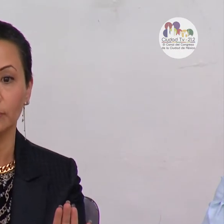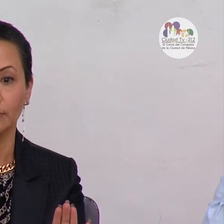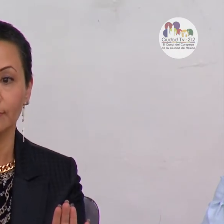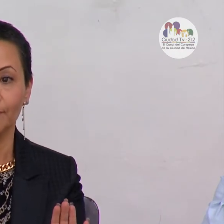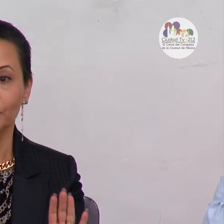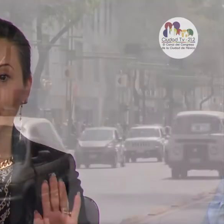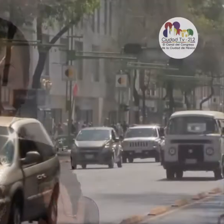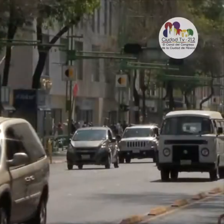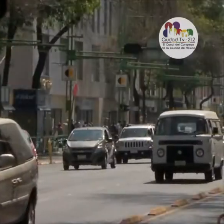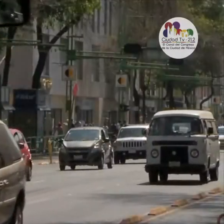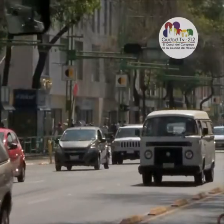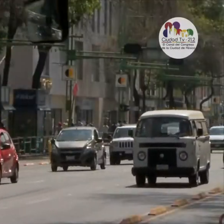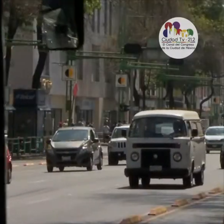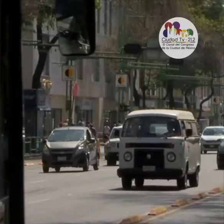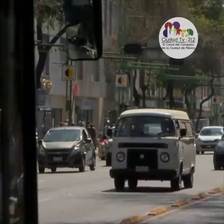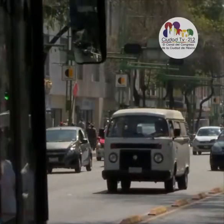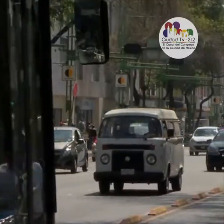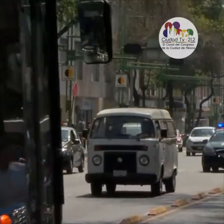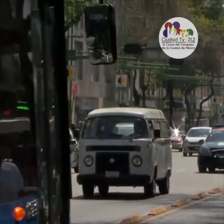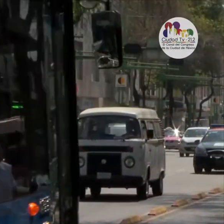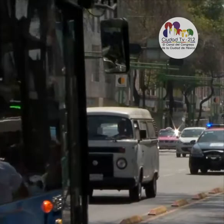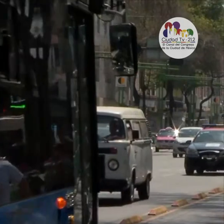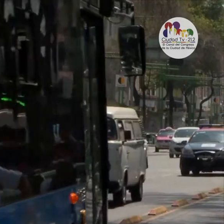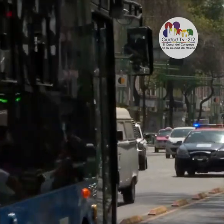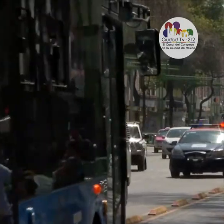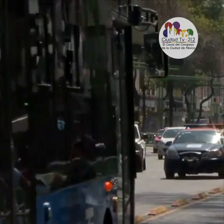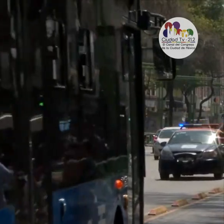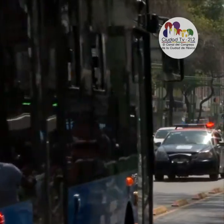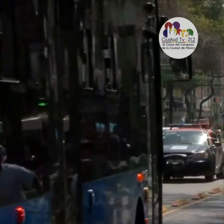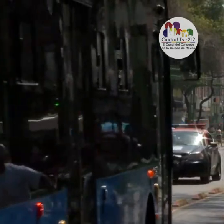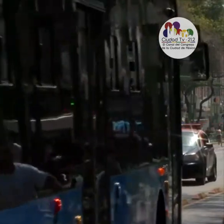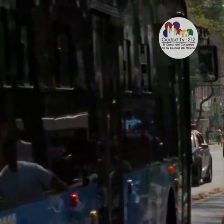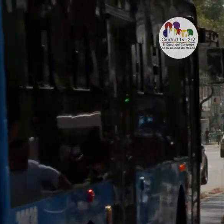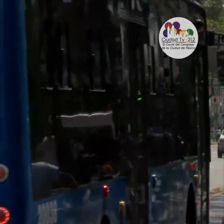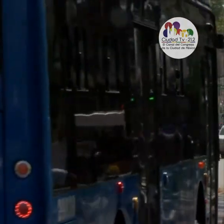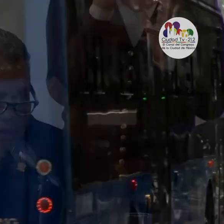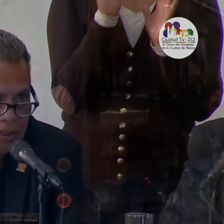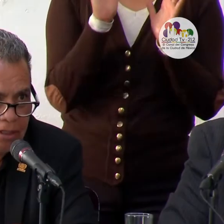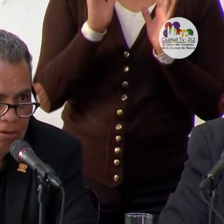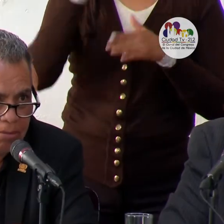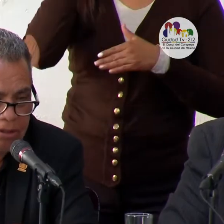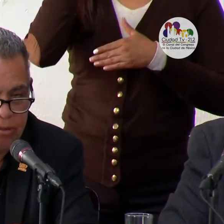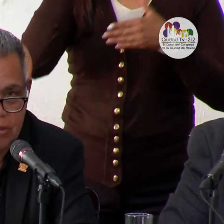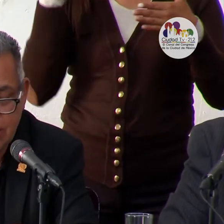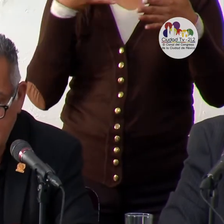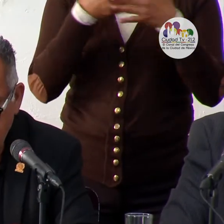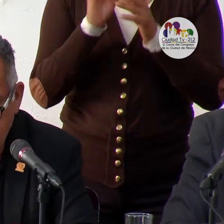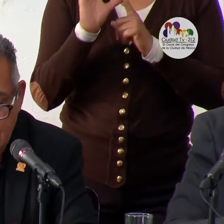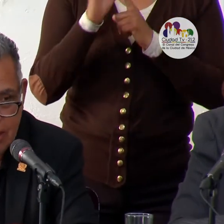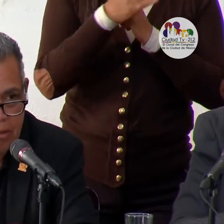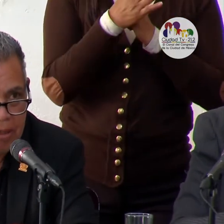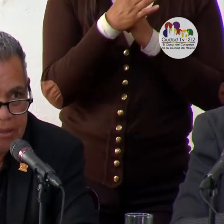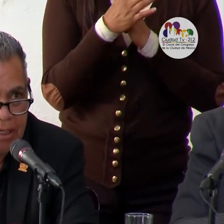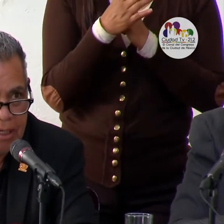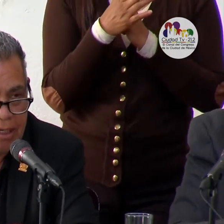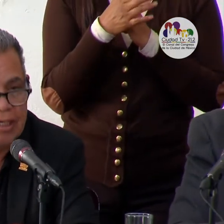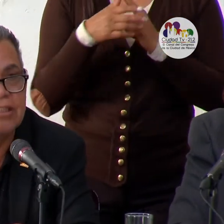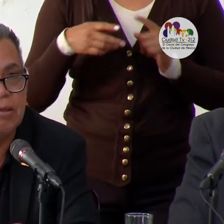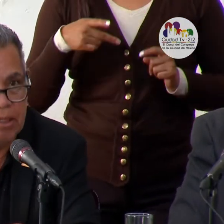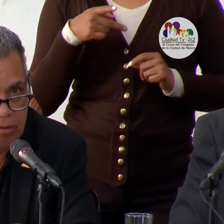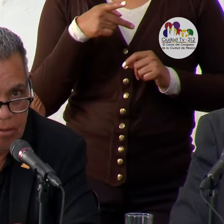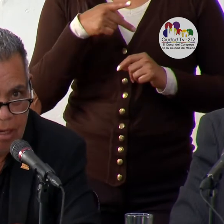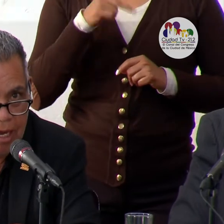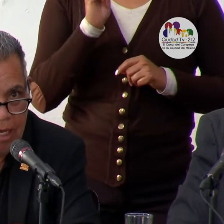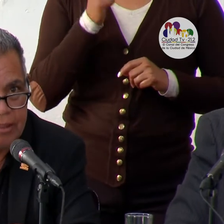Transporte Público Colectivo Concesionado al Sistema de Movilidad Integrado de la Ciudad de México. Durante el encuentro, encabezado por el diputado